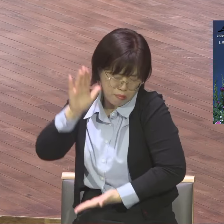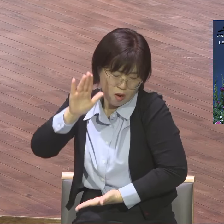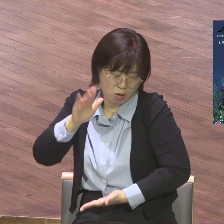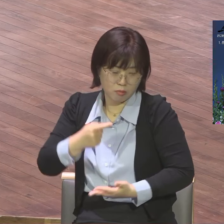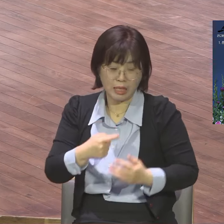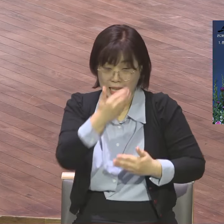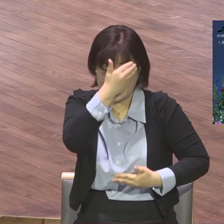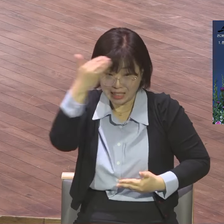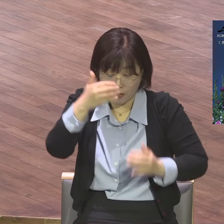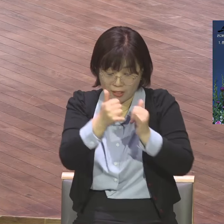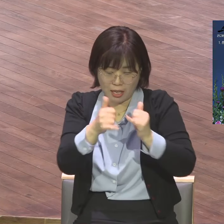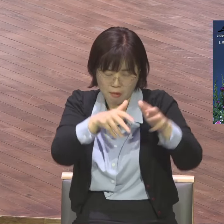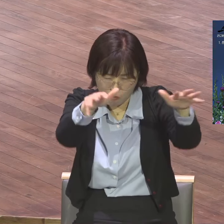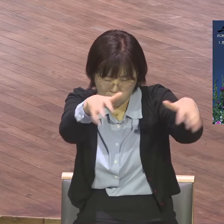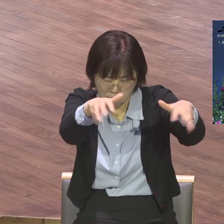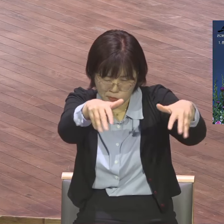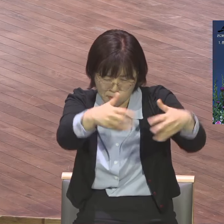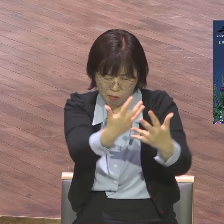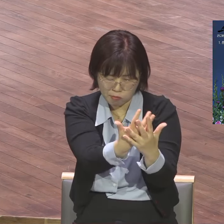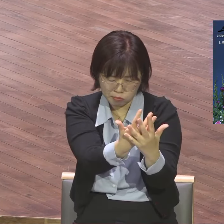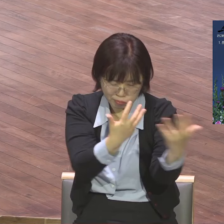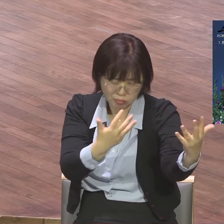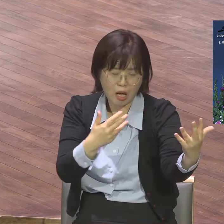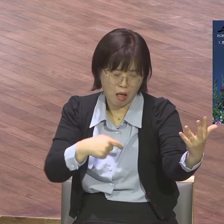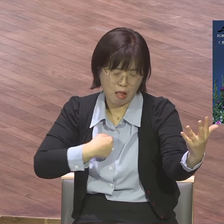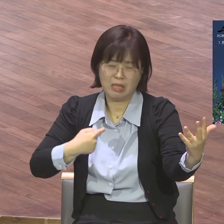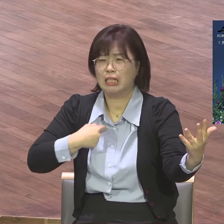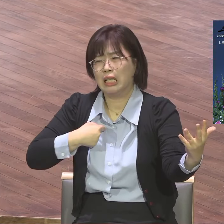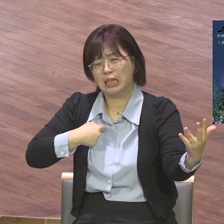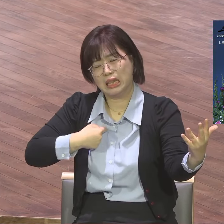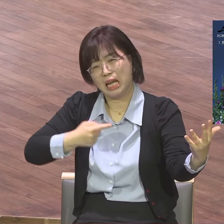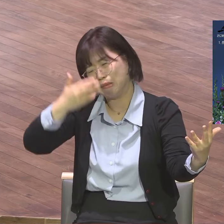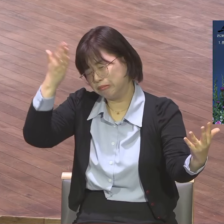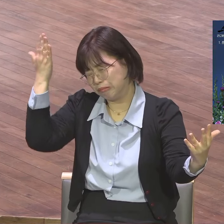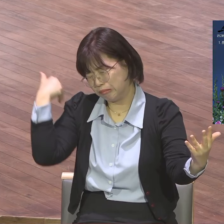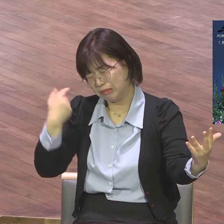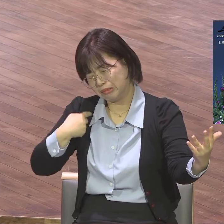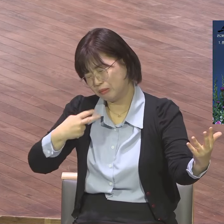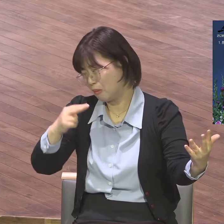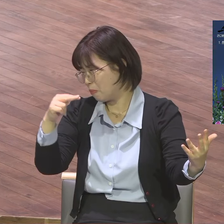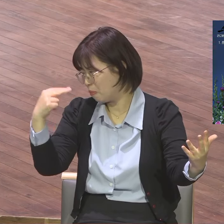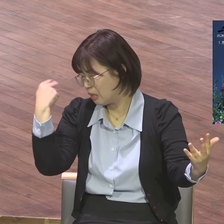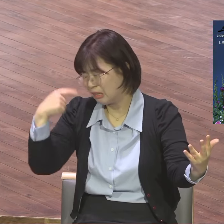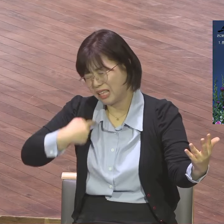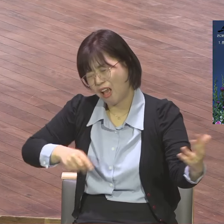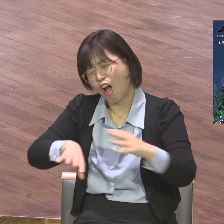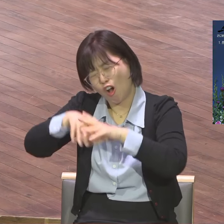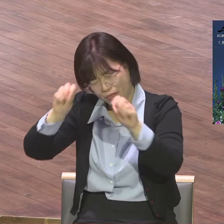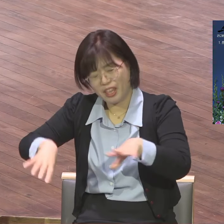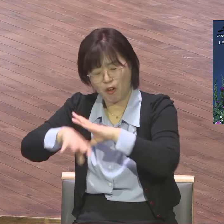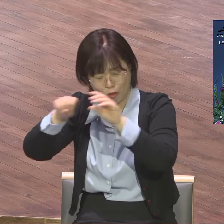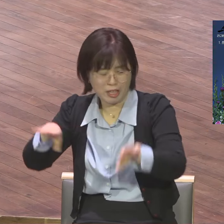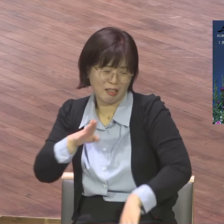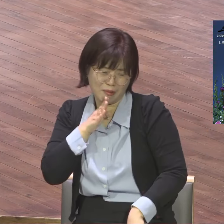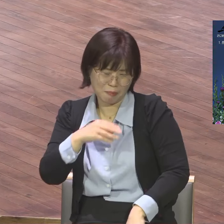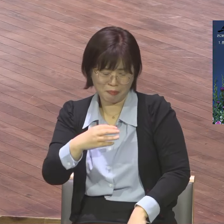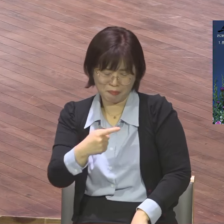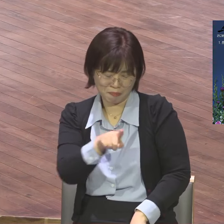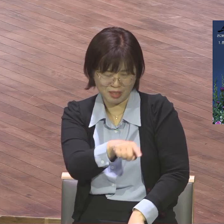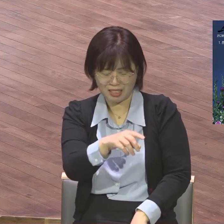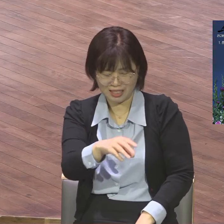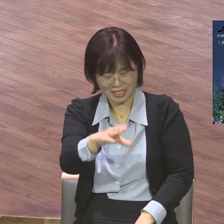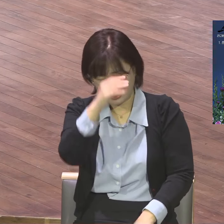그냥 솔로몬이 노년의 자신의 삶을 돌이켜보며 후회하는 그런 늑두리의 그 수준이 아니란 말이에요.